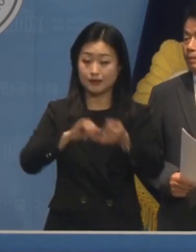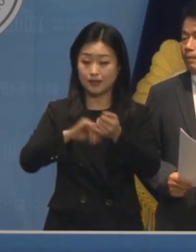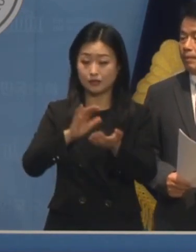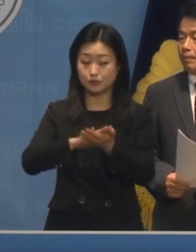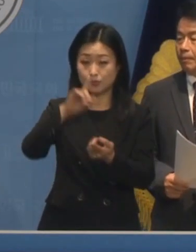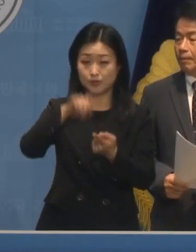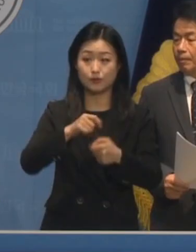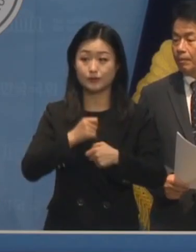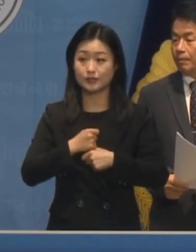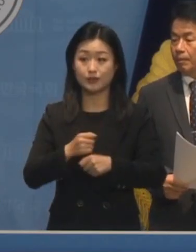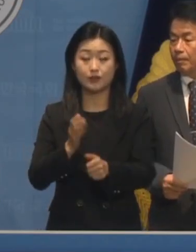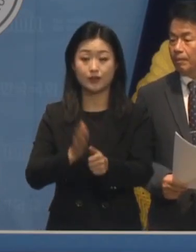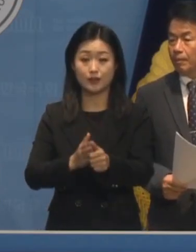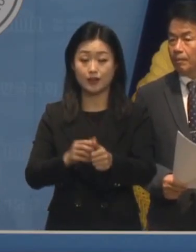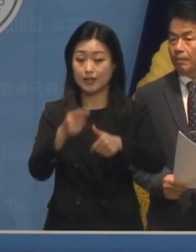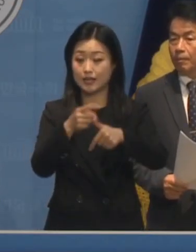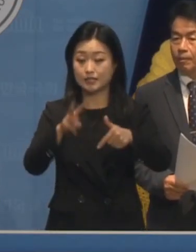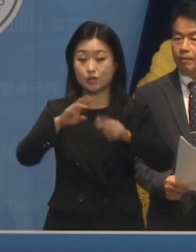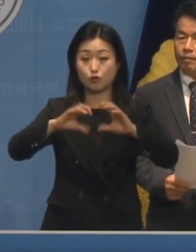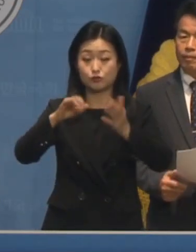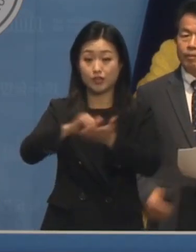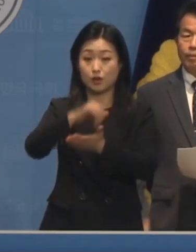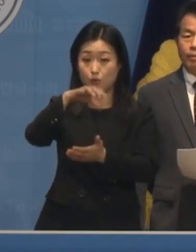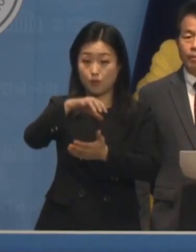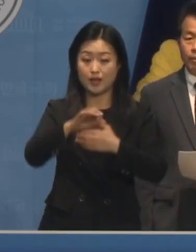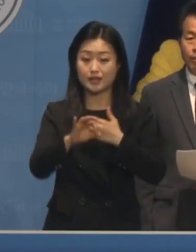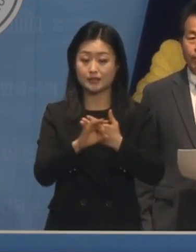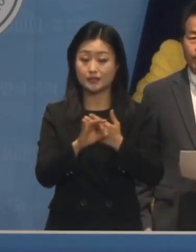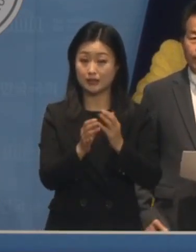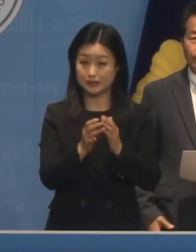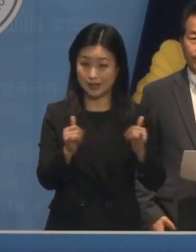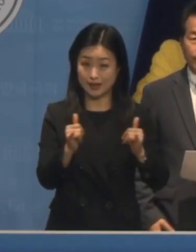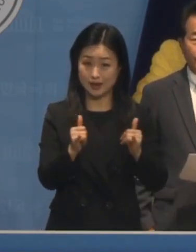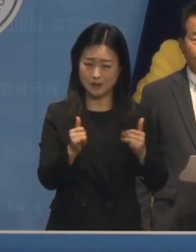인천공항 인천 국제공항은 비정규직의